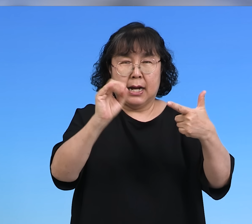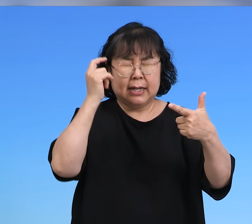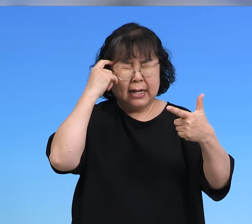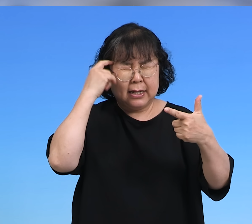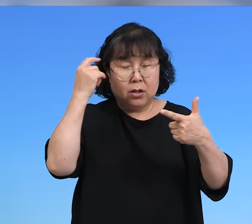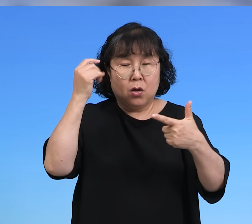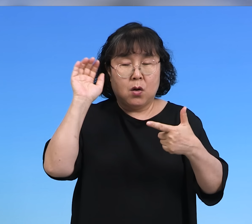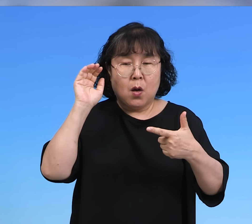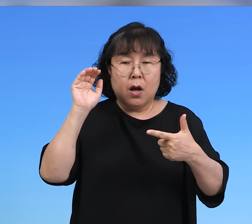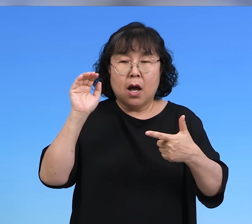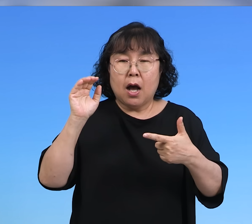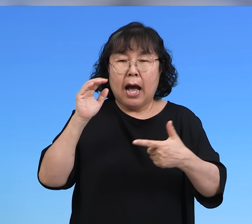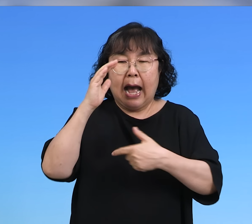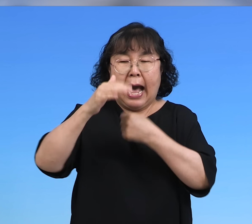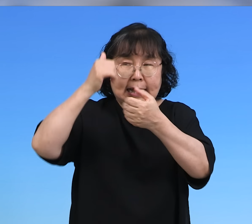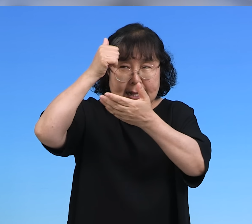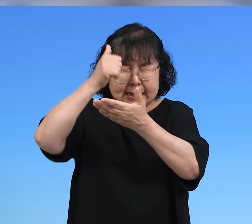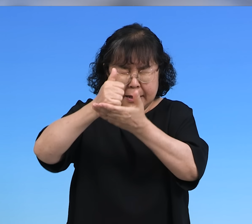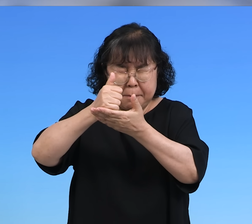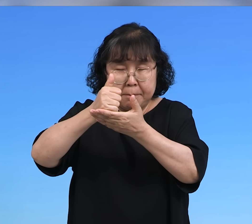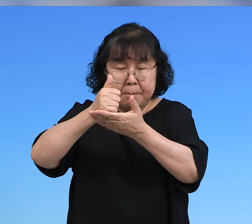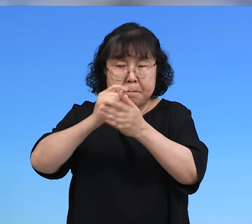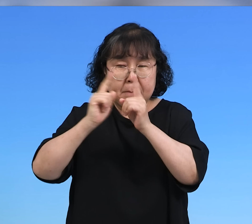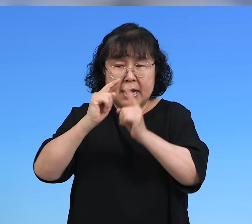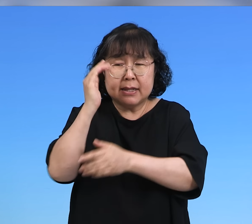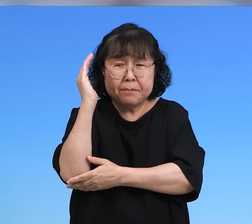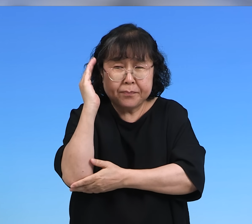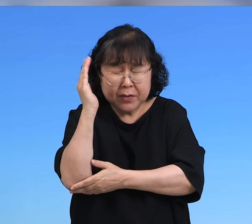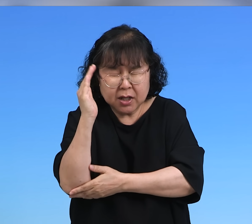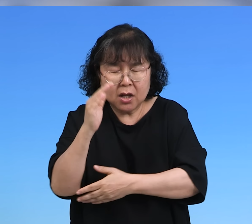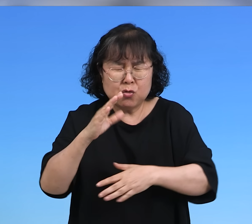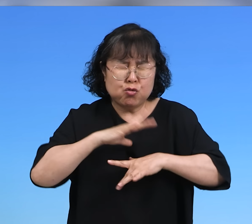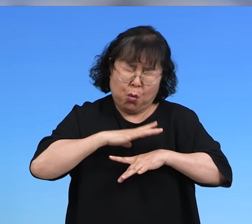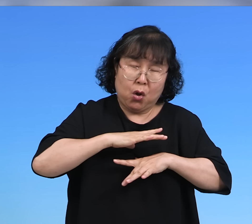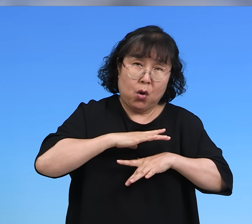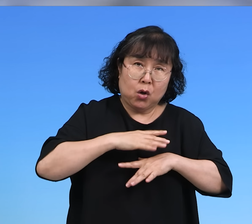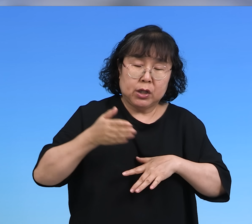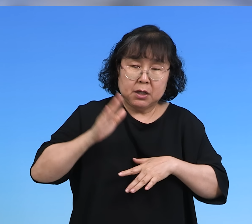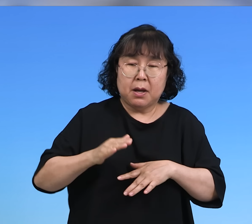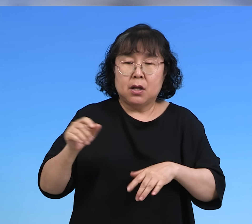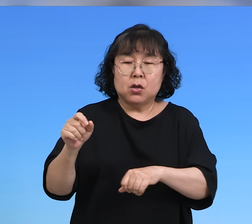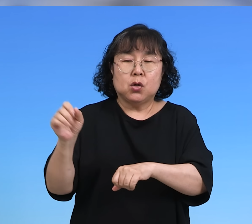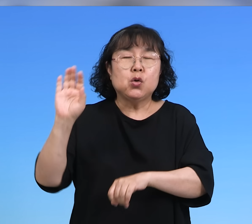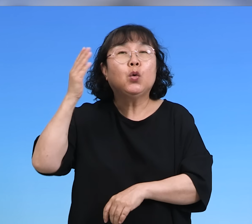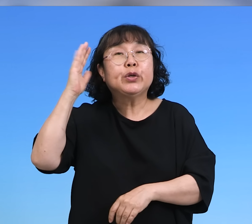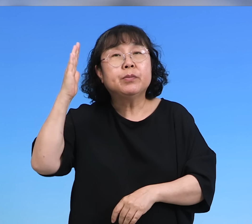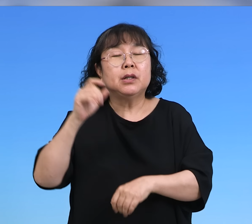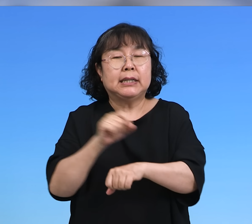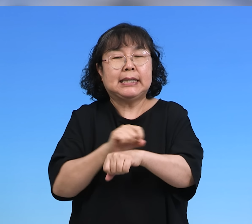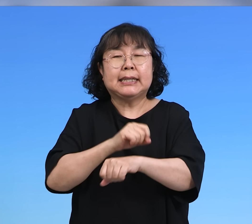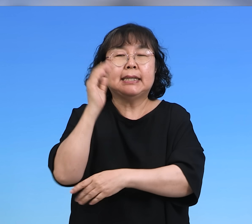두려웠으니까요. 요즘은요, 특세가 와도 안 두려워요. 이거 21년째 하는데.